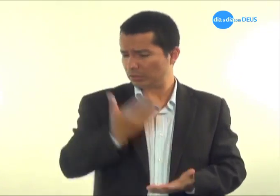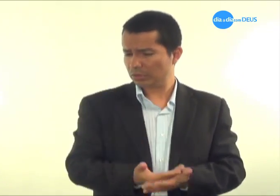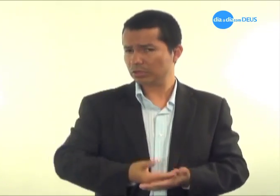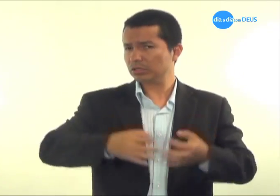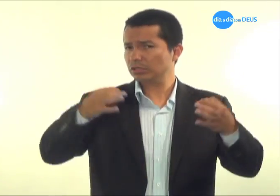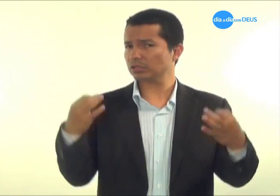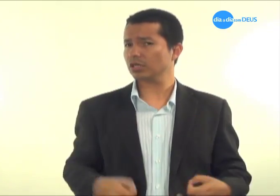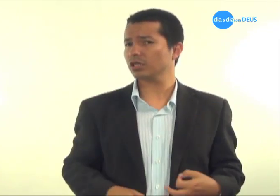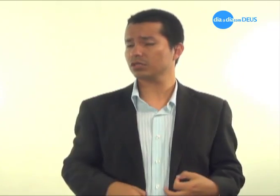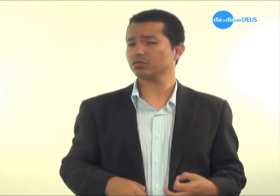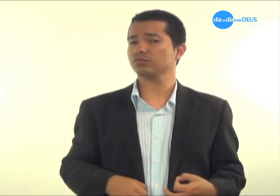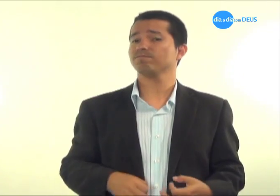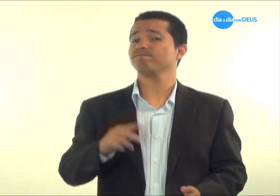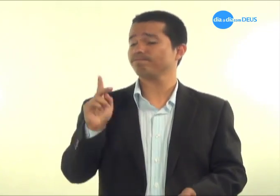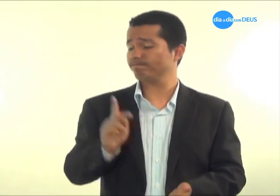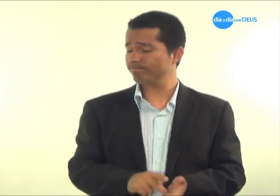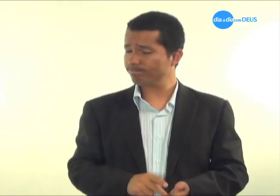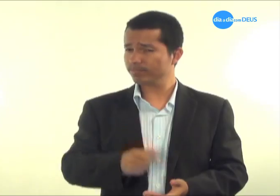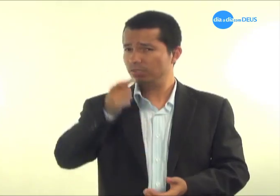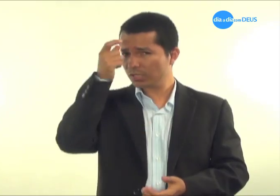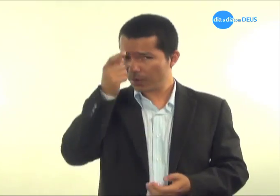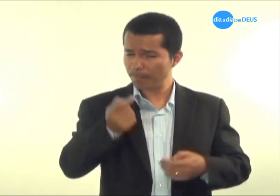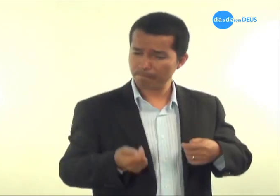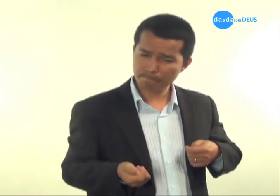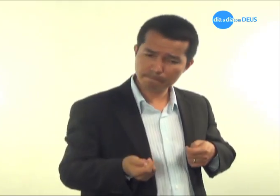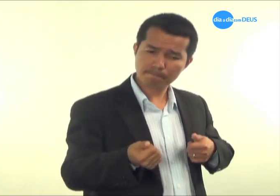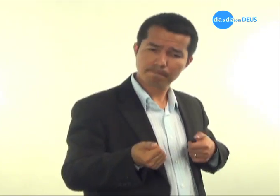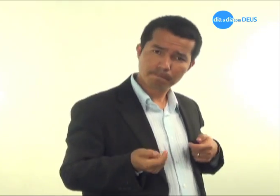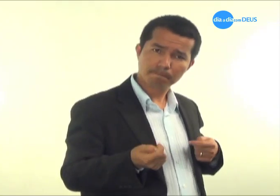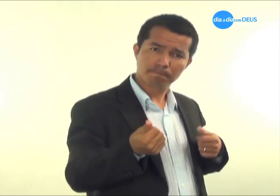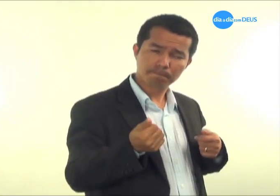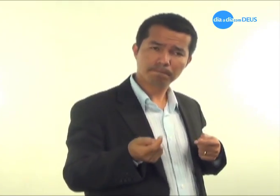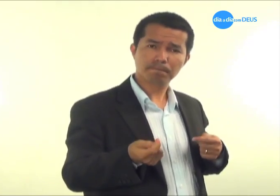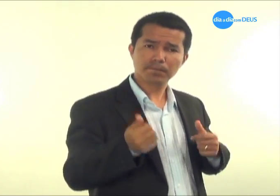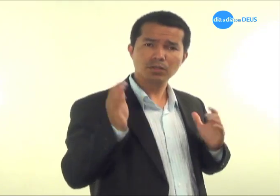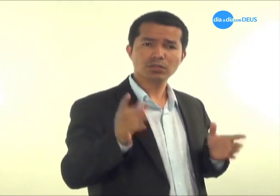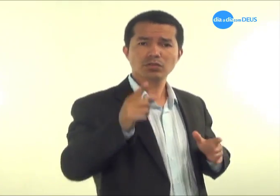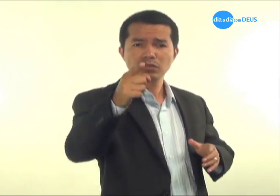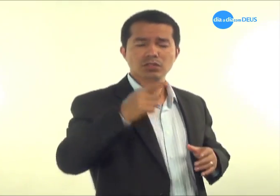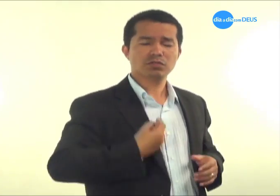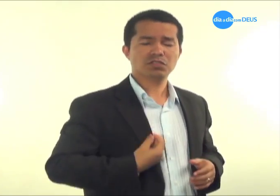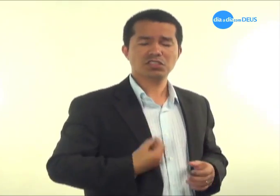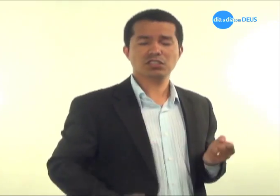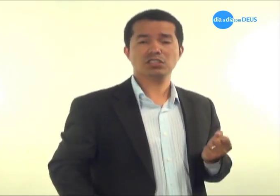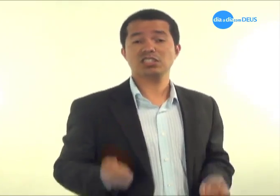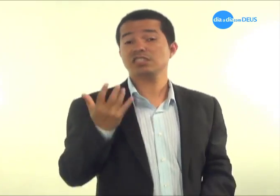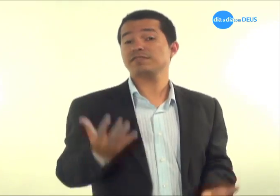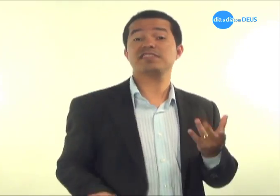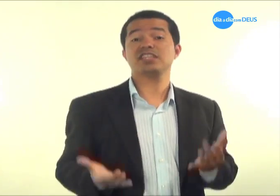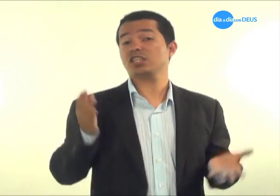ter certeza, querido, que Satanás está colocando os valores do inferno no seu estilo de